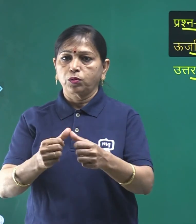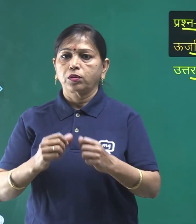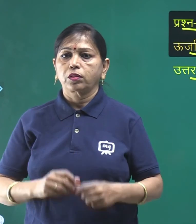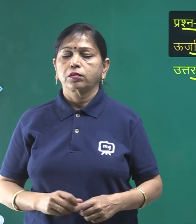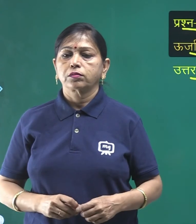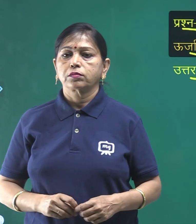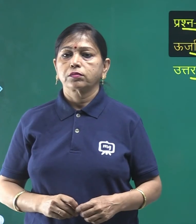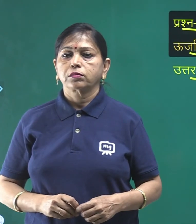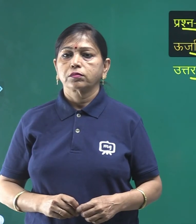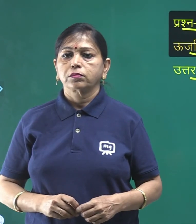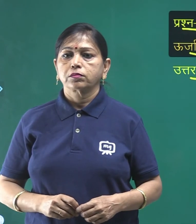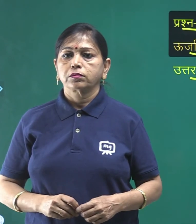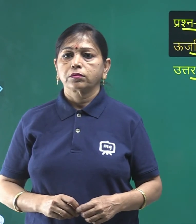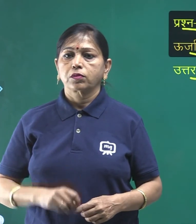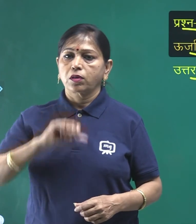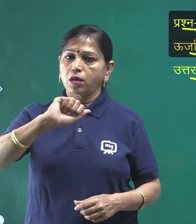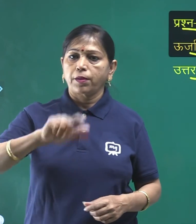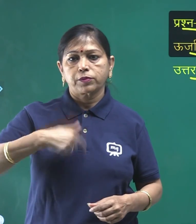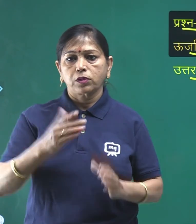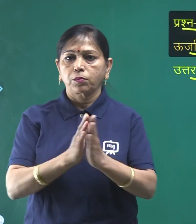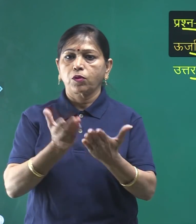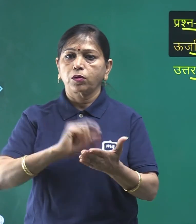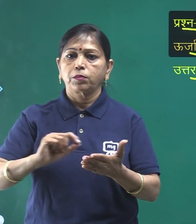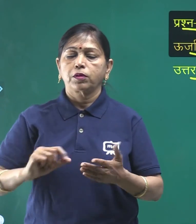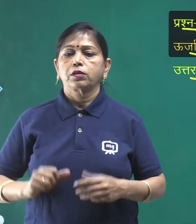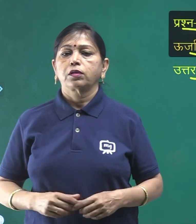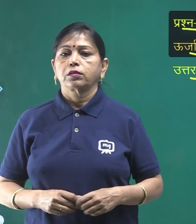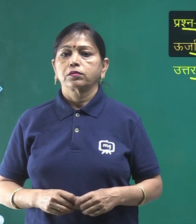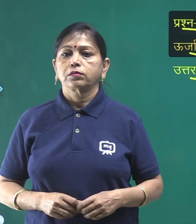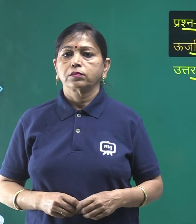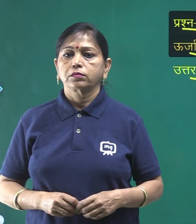उत्तर आप स्वयं नोटबुक में लिखेंगे।